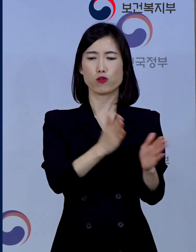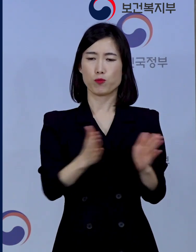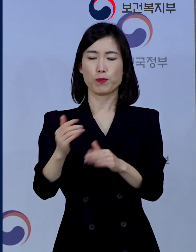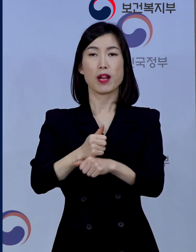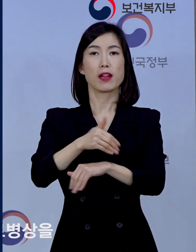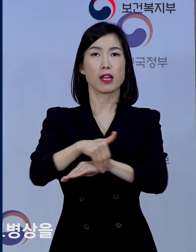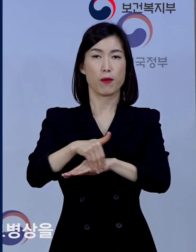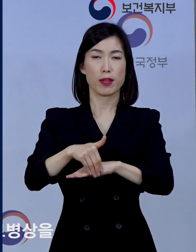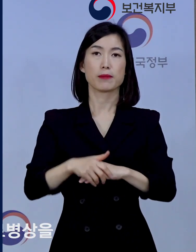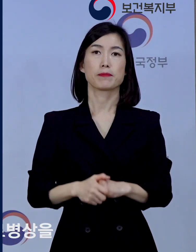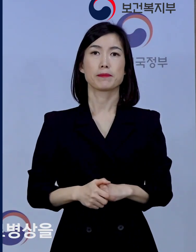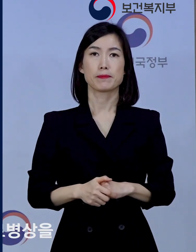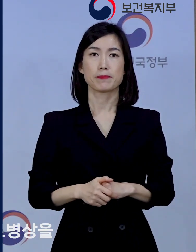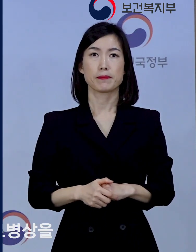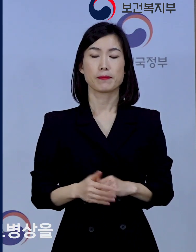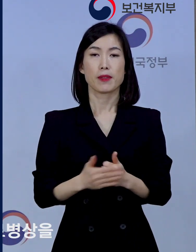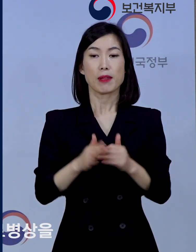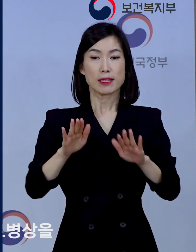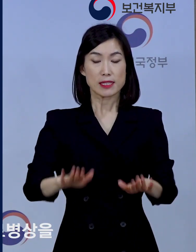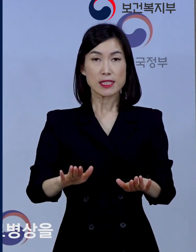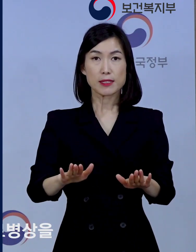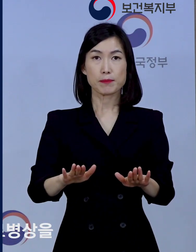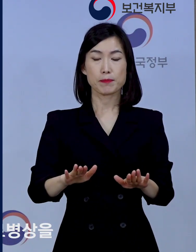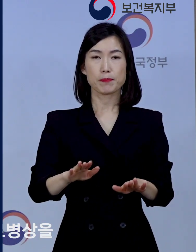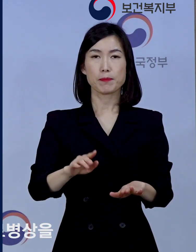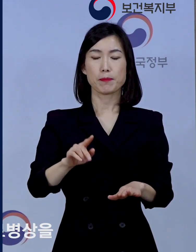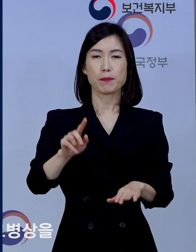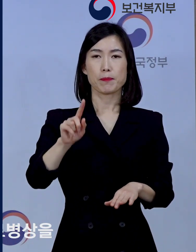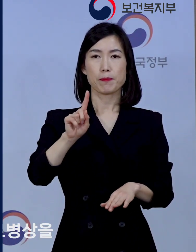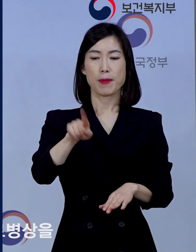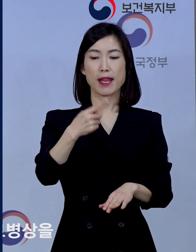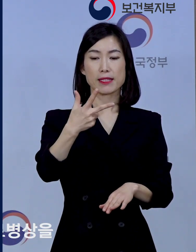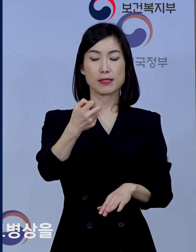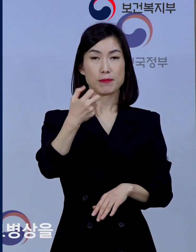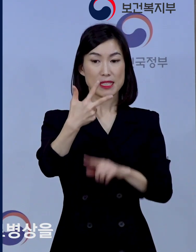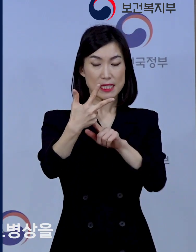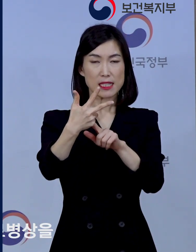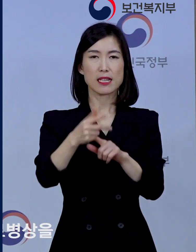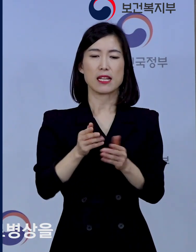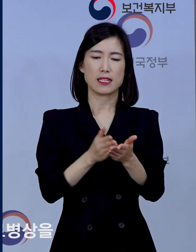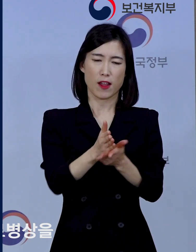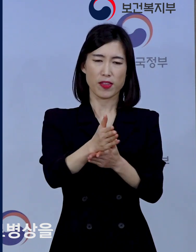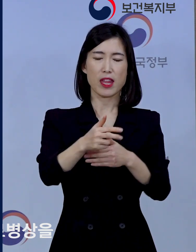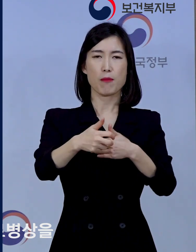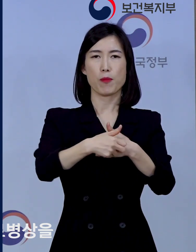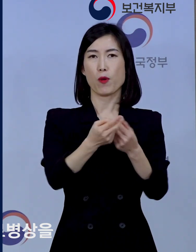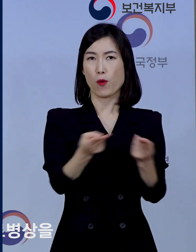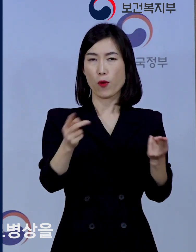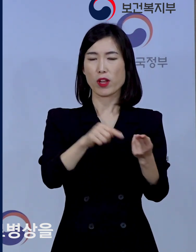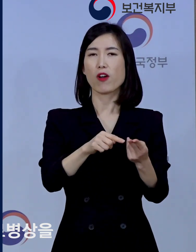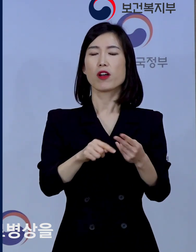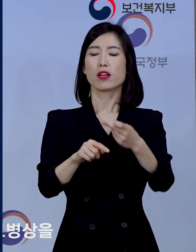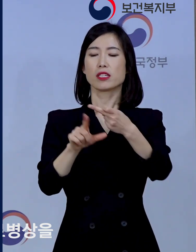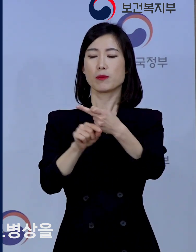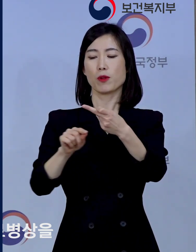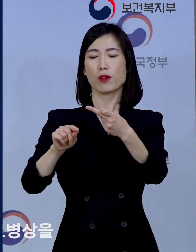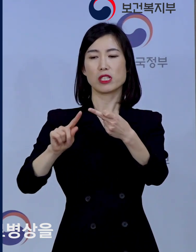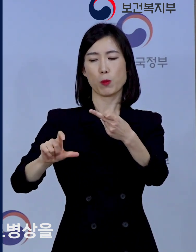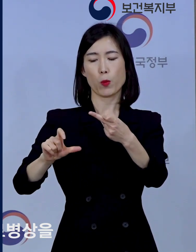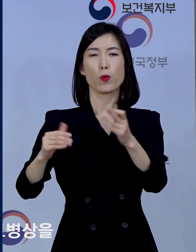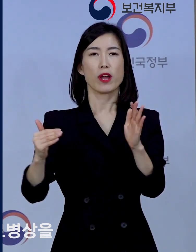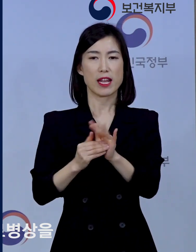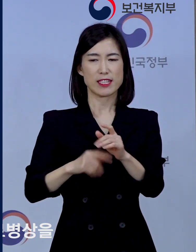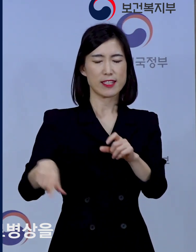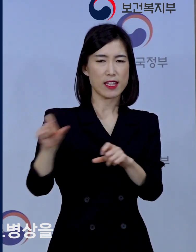것입니다. 이에 따라 현재 운영 중인 177개의 전담 치료 병상을 12월 15일까지